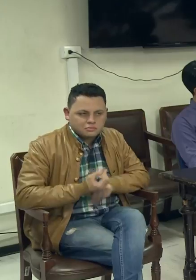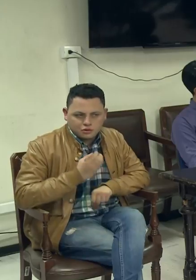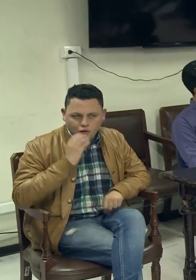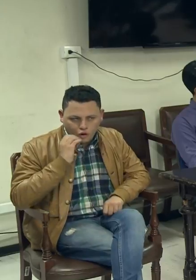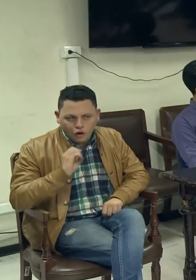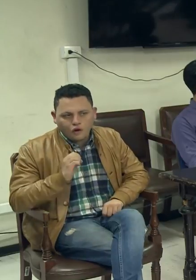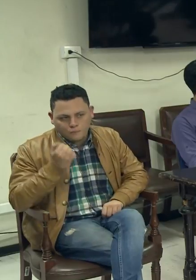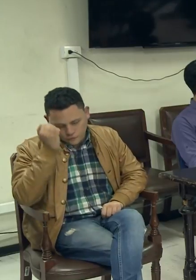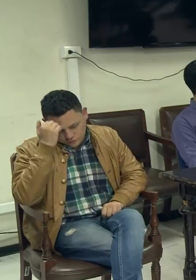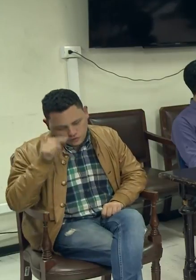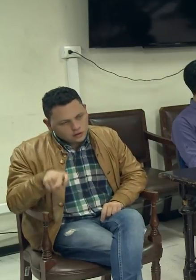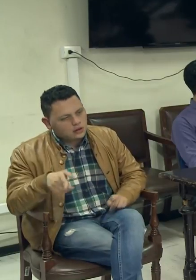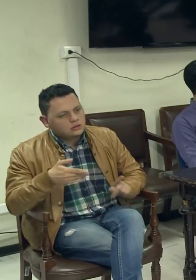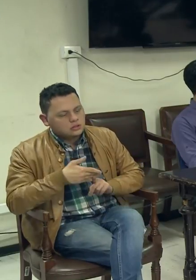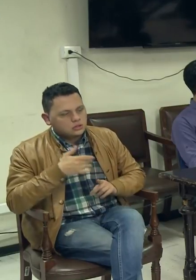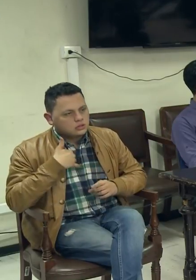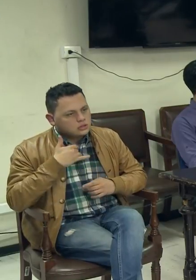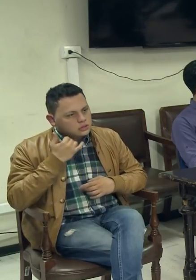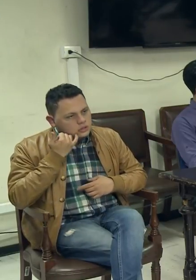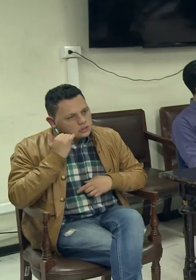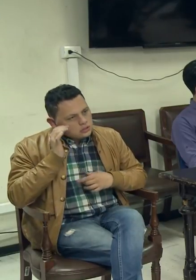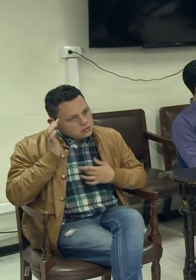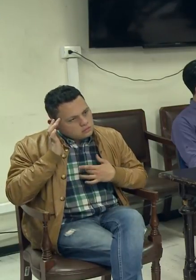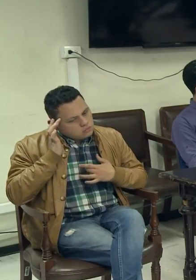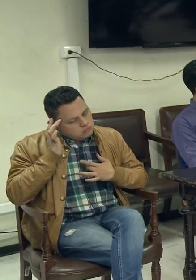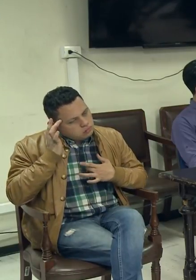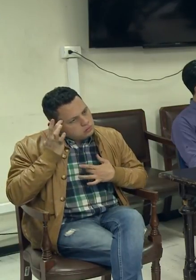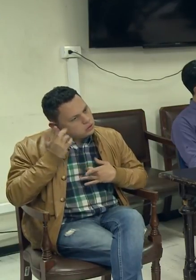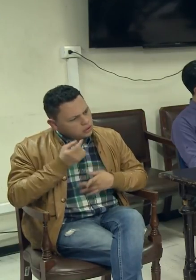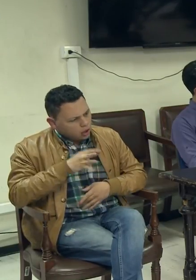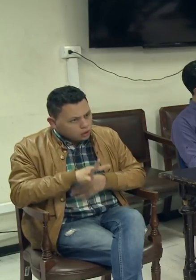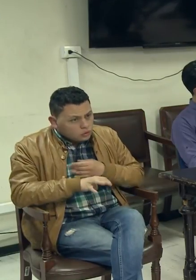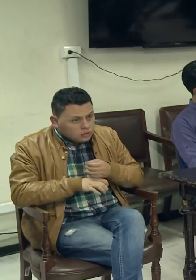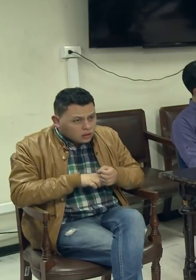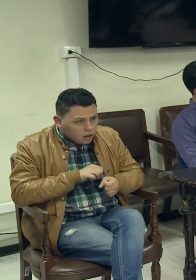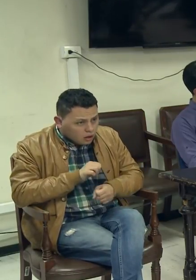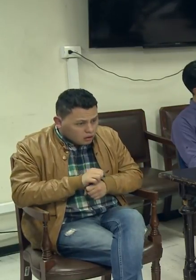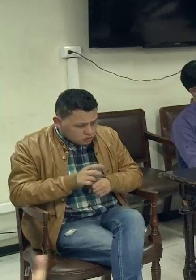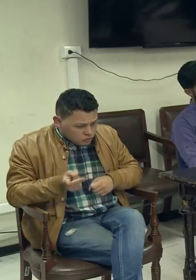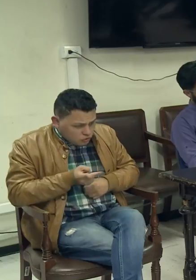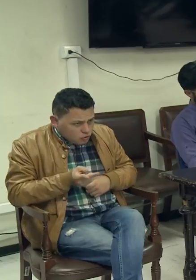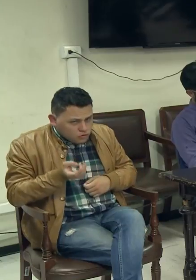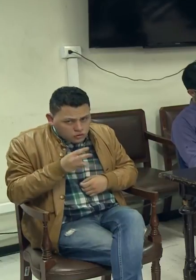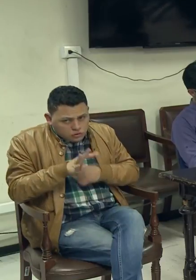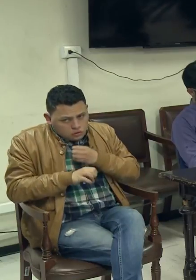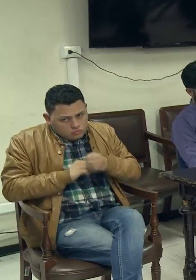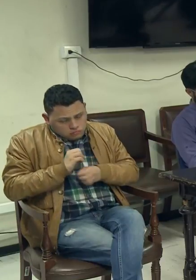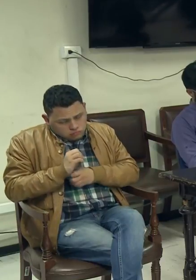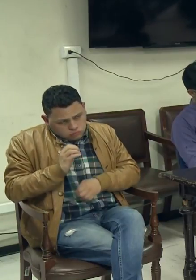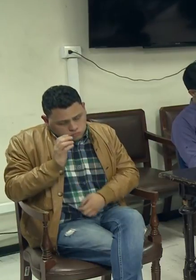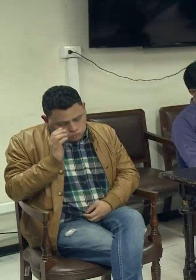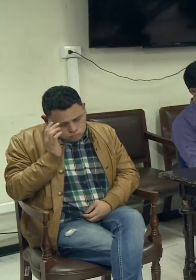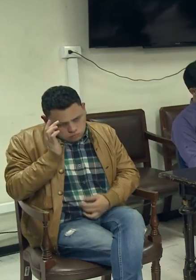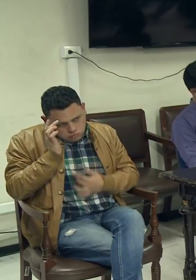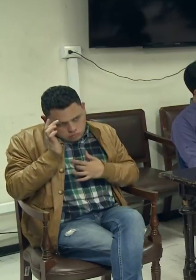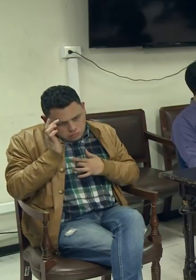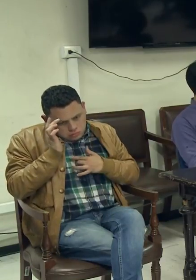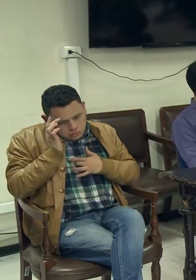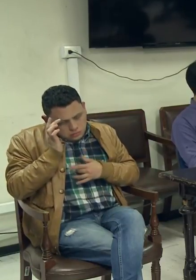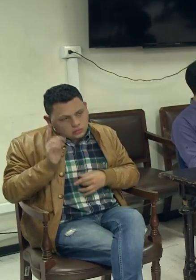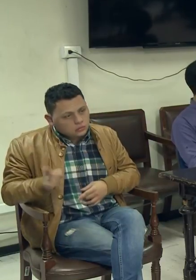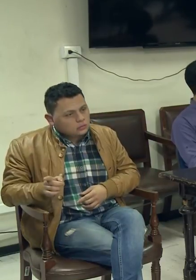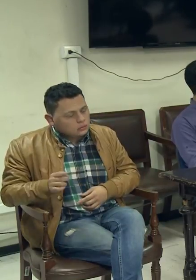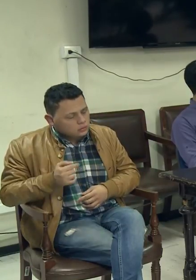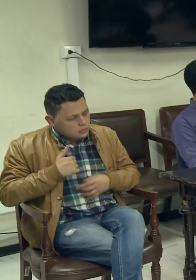¿Y por qué? Entonces estos celos enfermizos de niños de 14 años, ella empezó a ver que